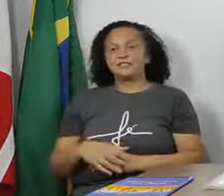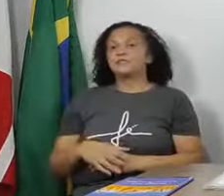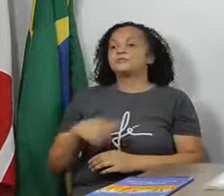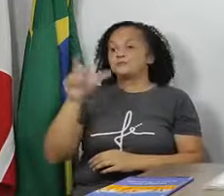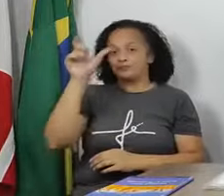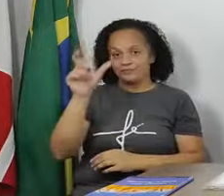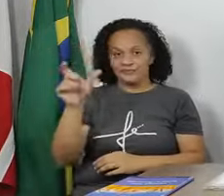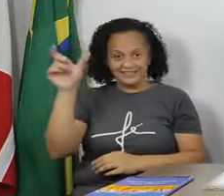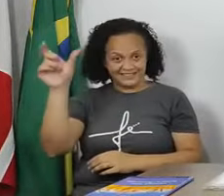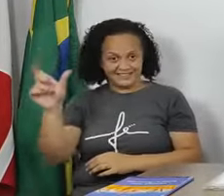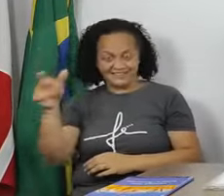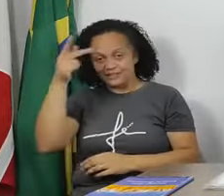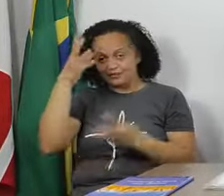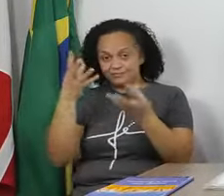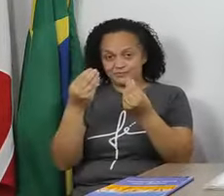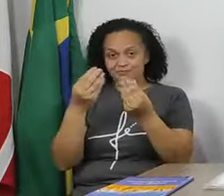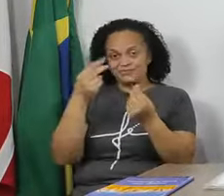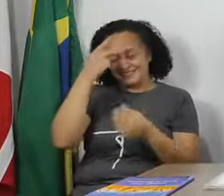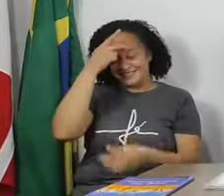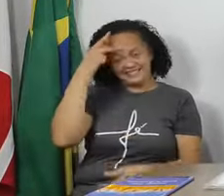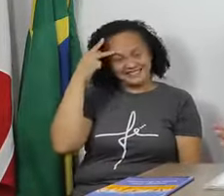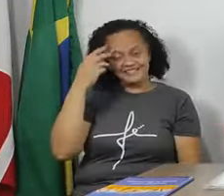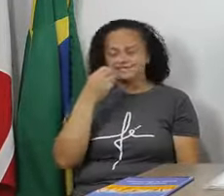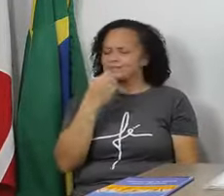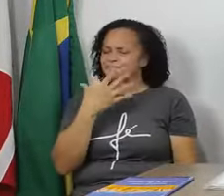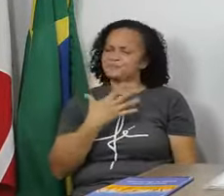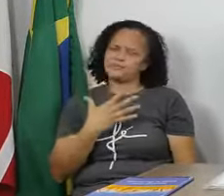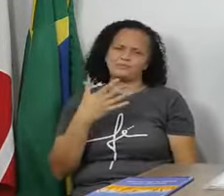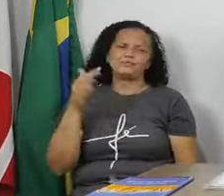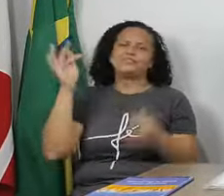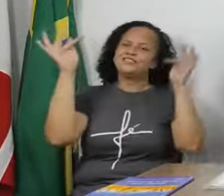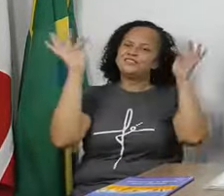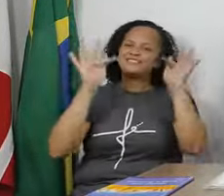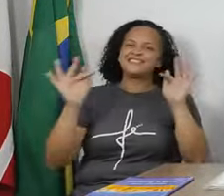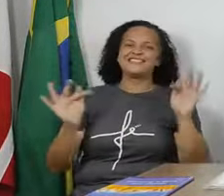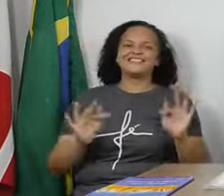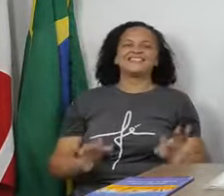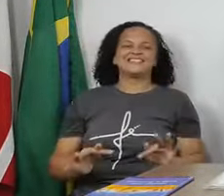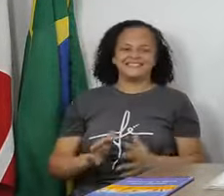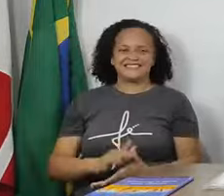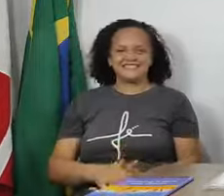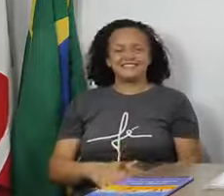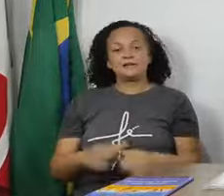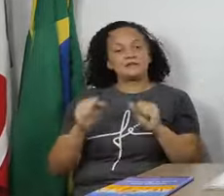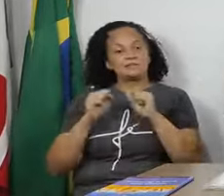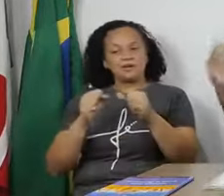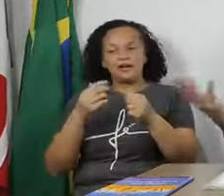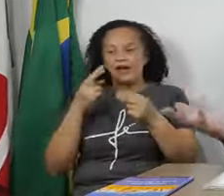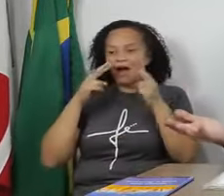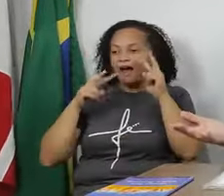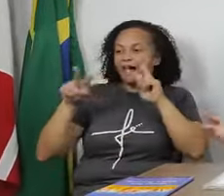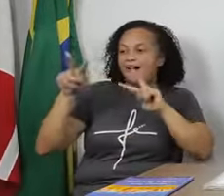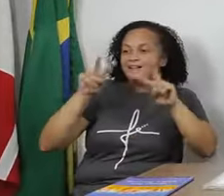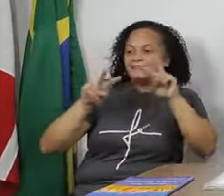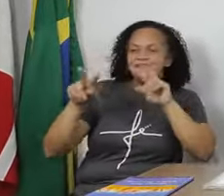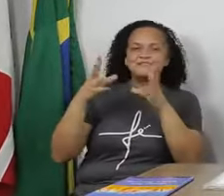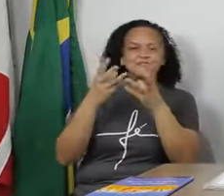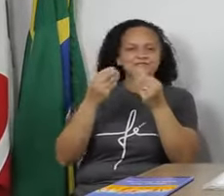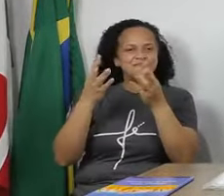número de irmãos e irmãs, e a gente fica feliz por isso, né? De poder rever um monte de